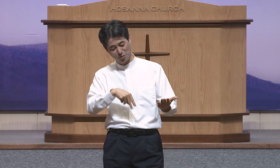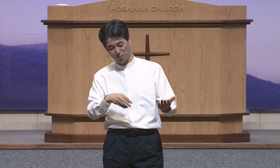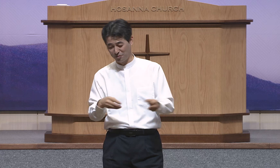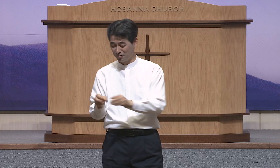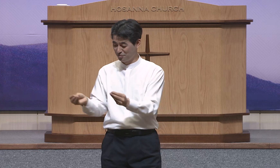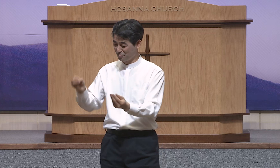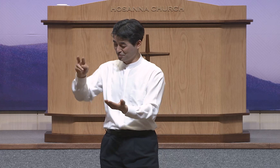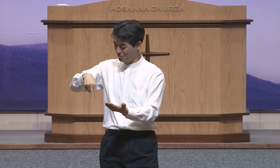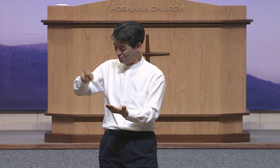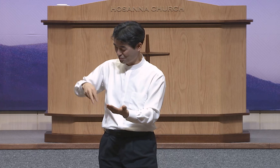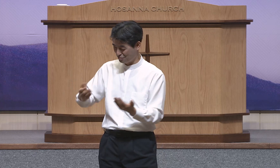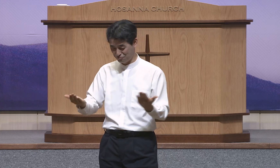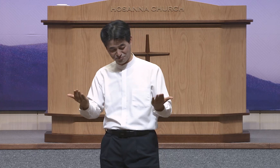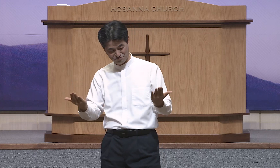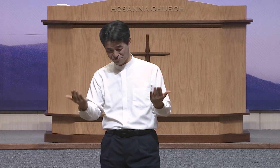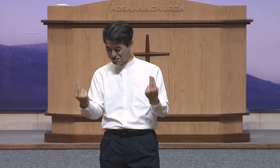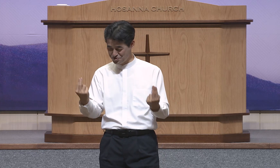이렇게 보다가